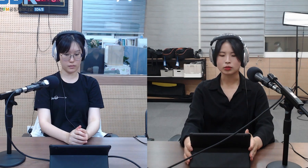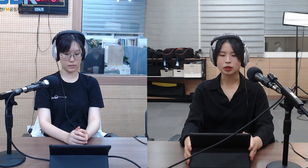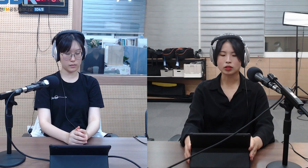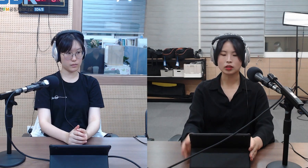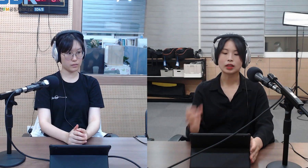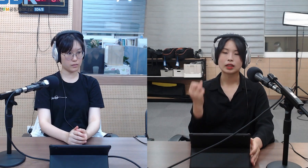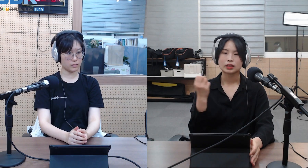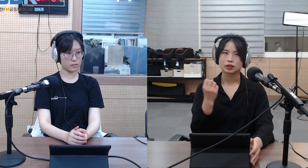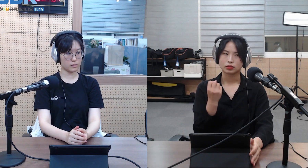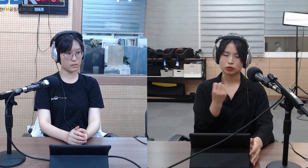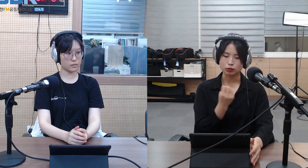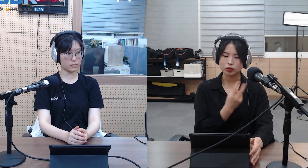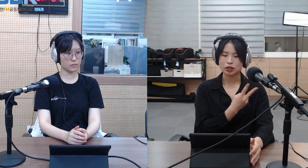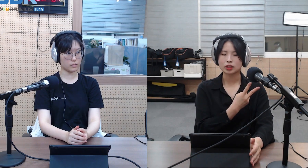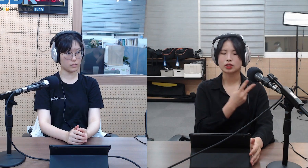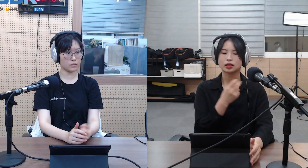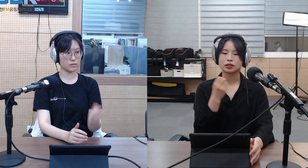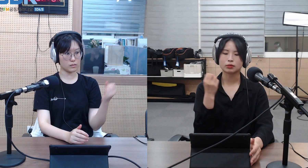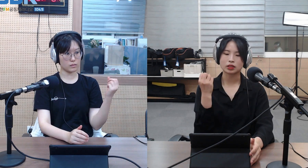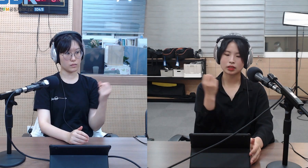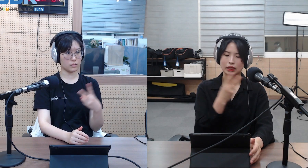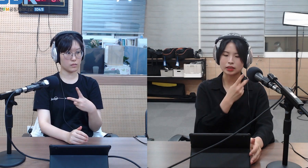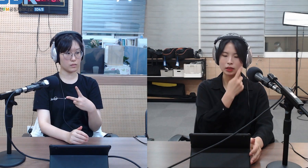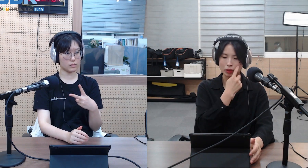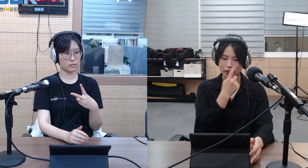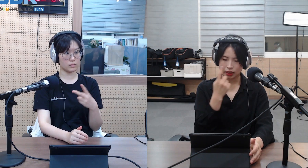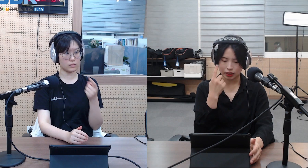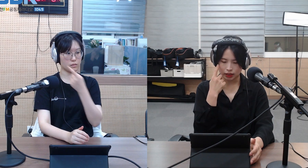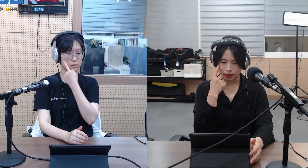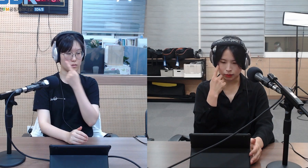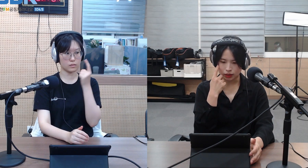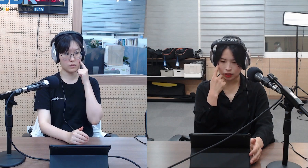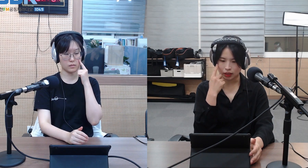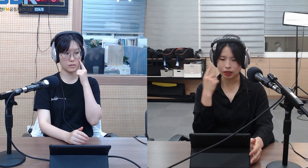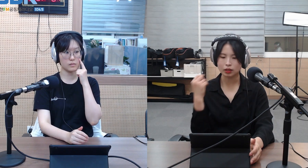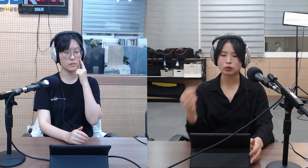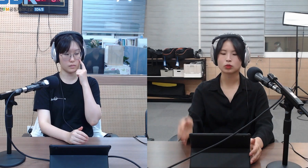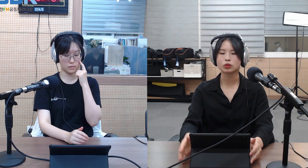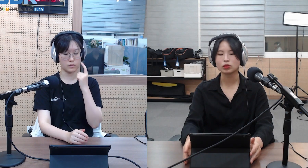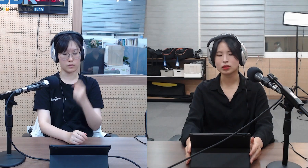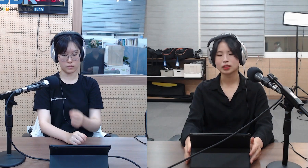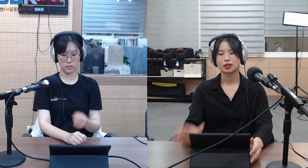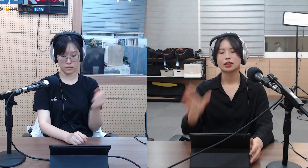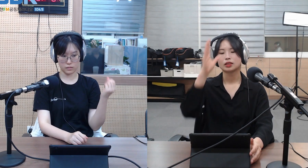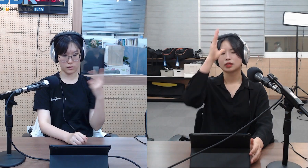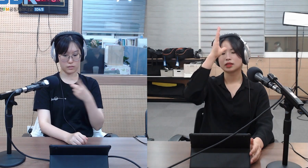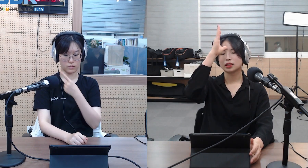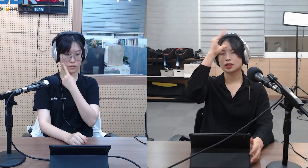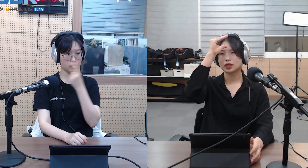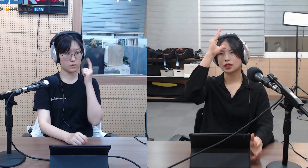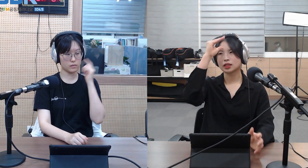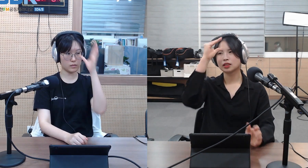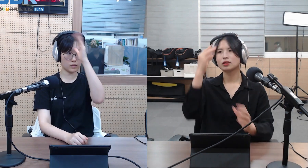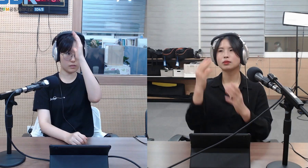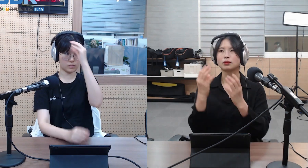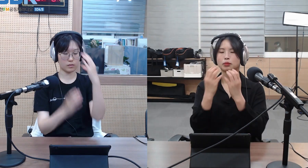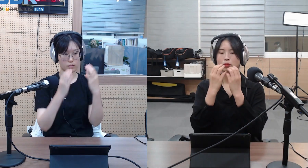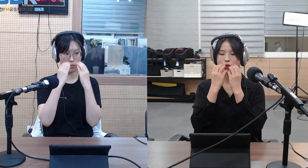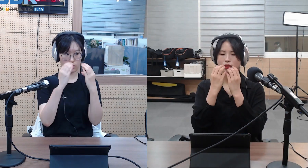그러면 주문 확인하겠습니다. 다시 확인하겠습니다 하고 치킨